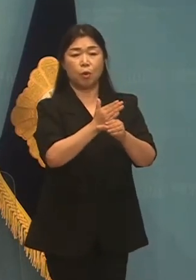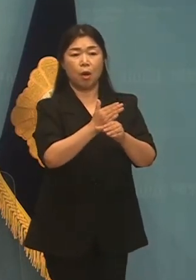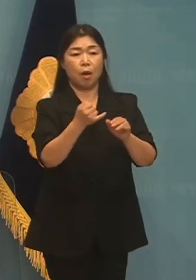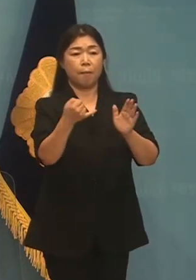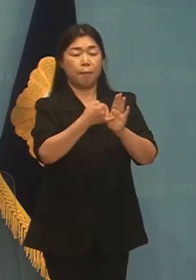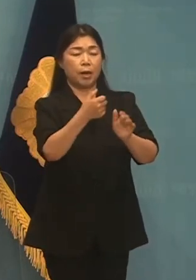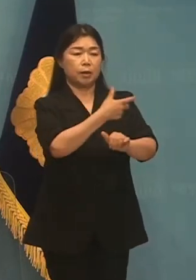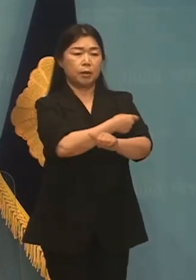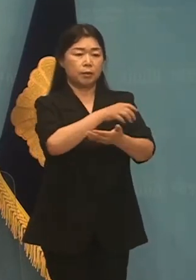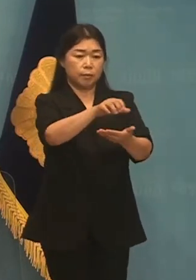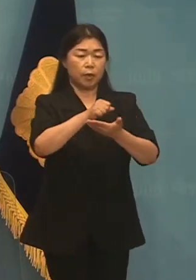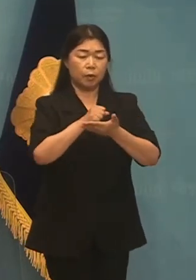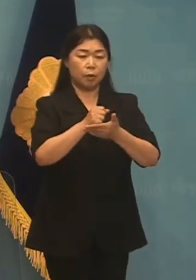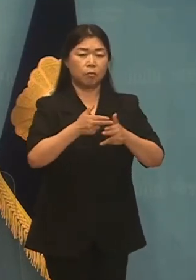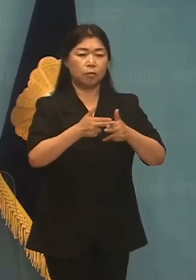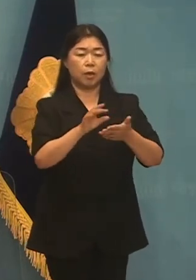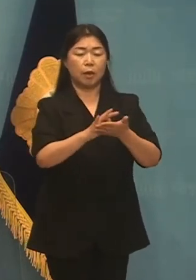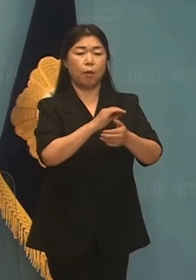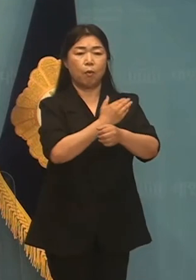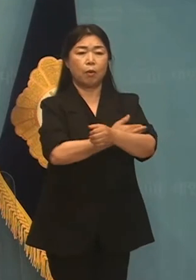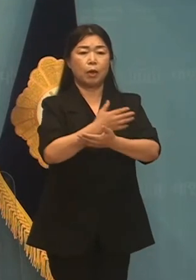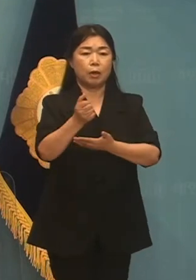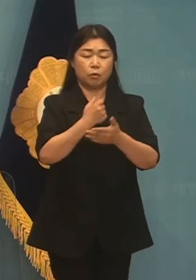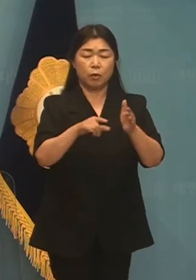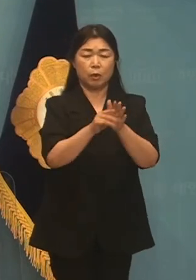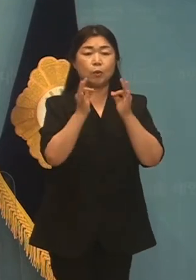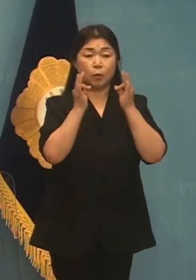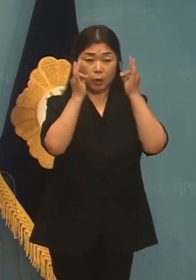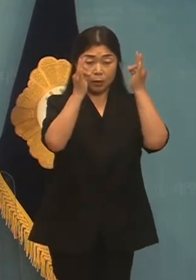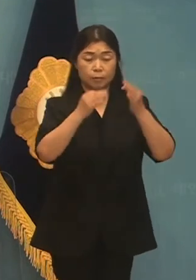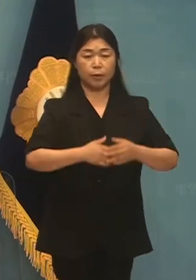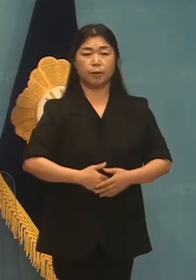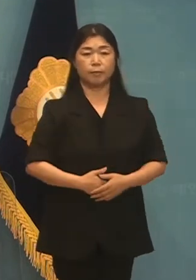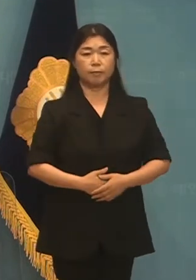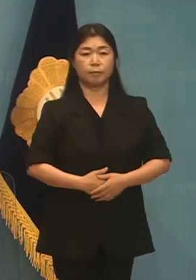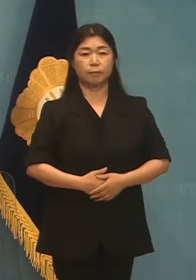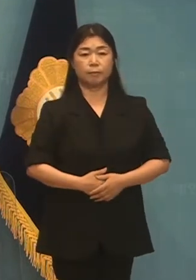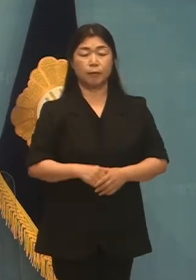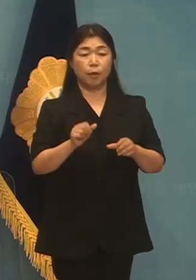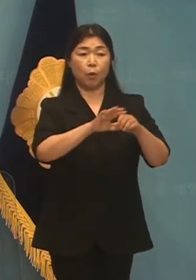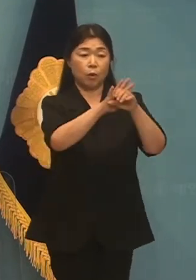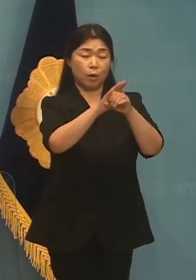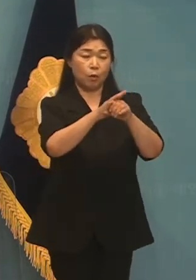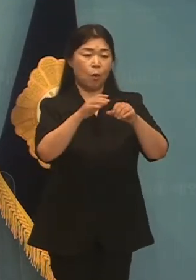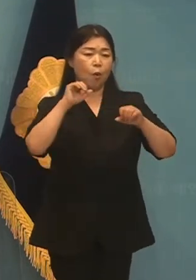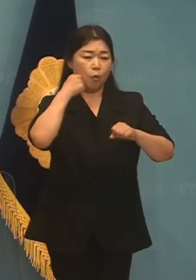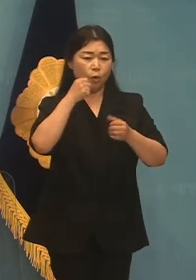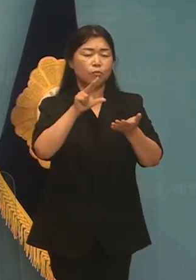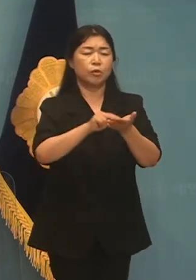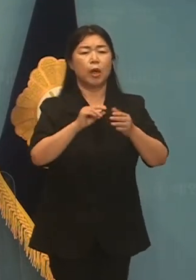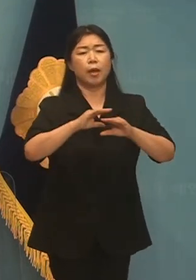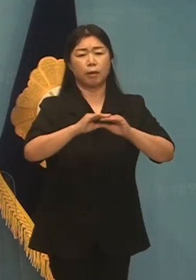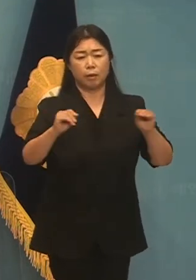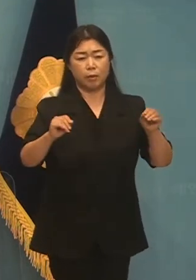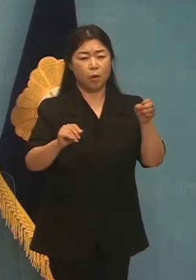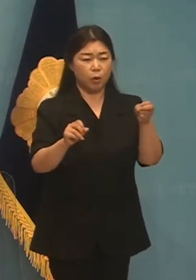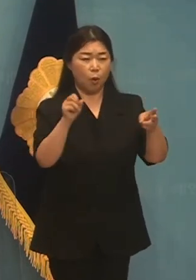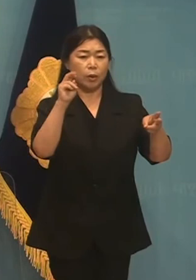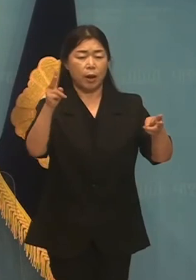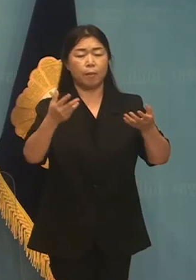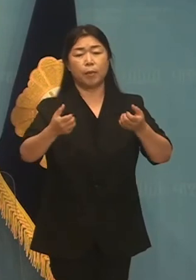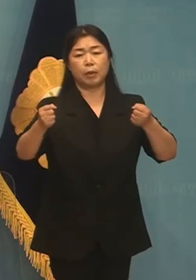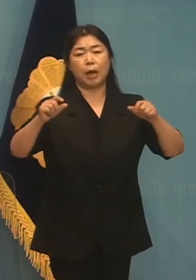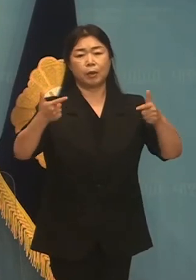주권 확보를 위한 모든 노력을 기울이겠습니다. 코로나19 국난 극복에는 여야가